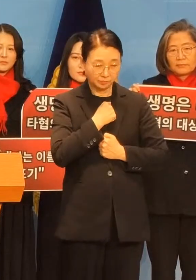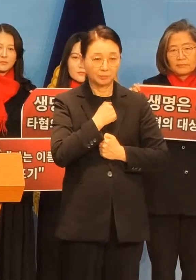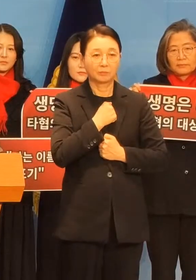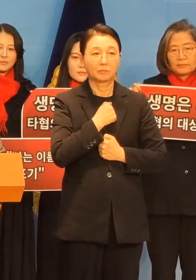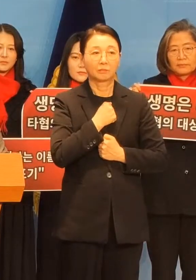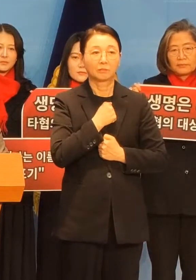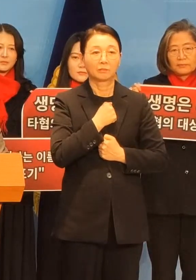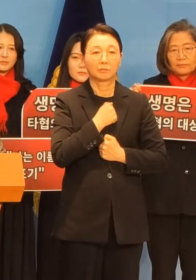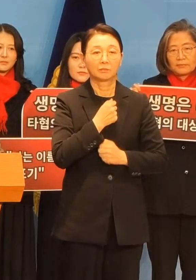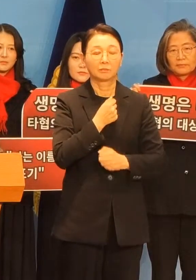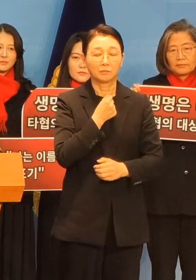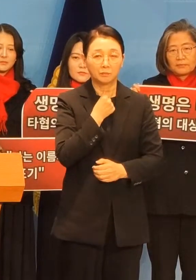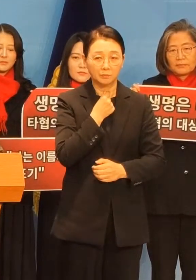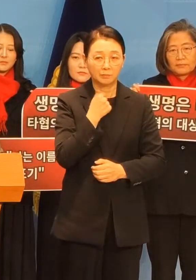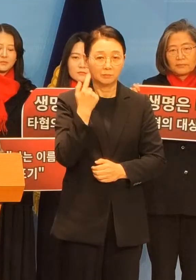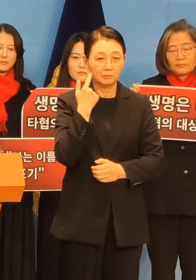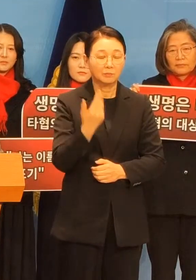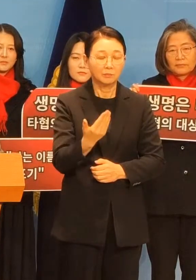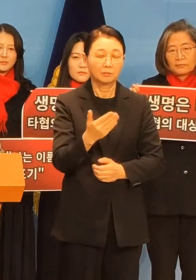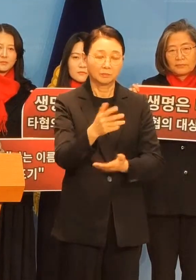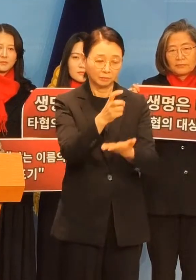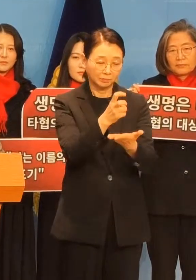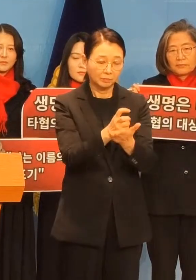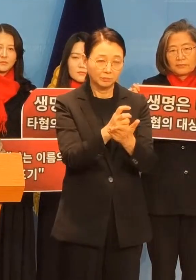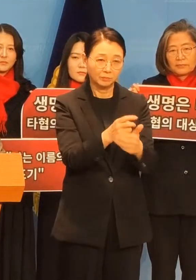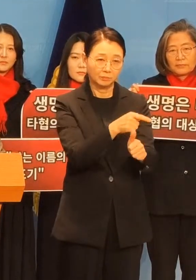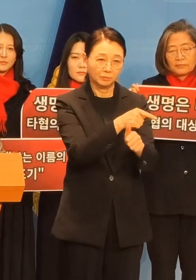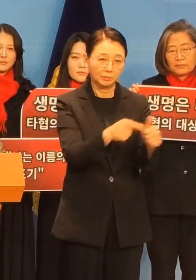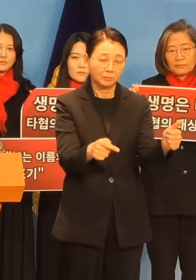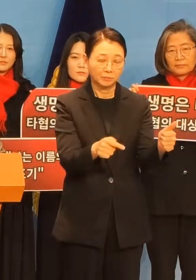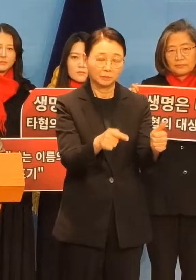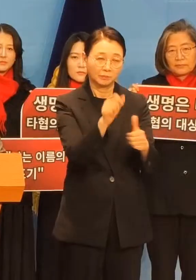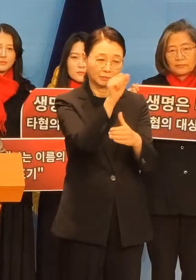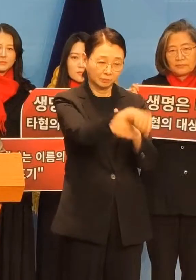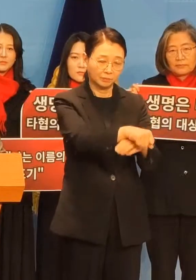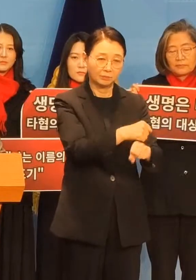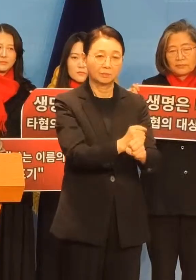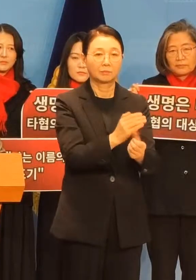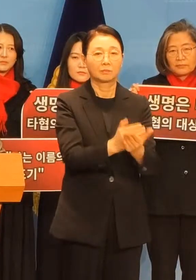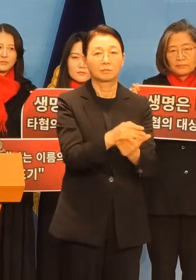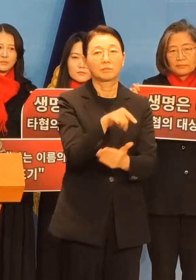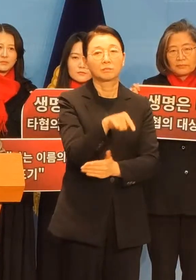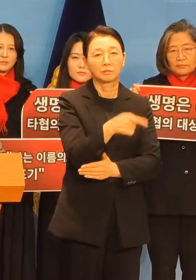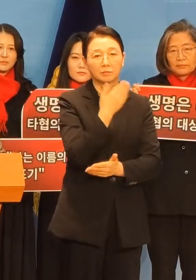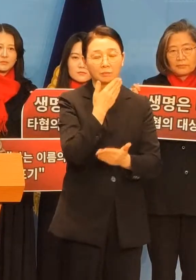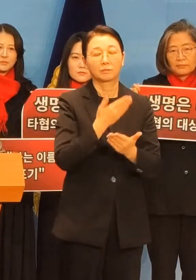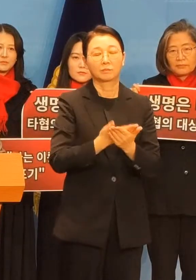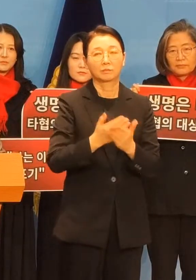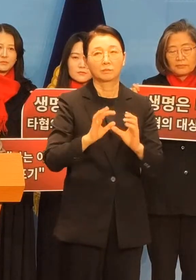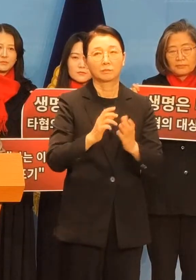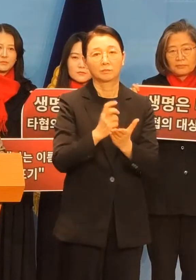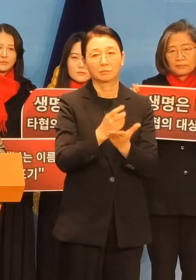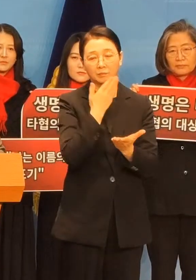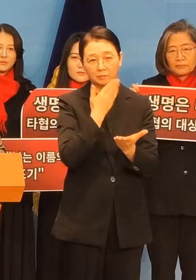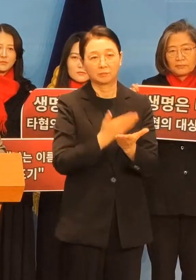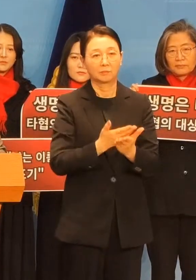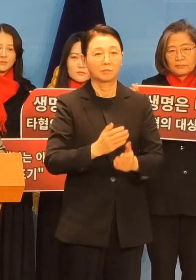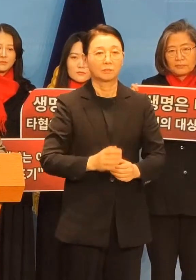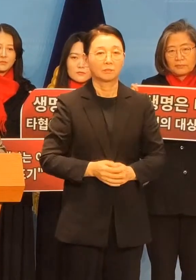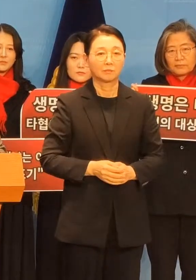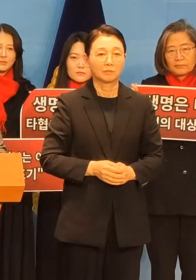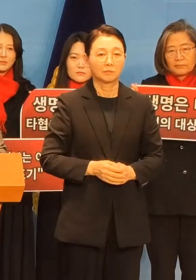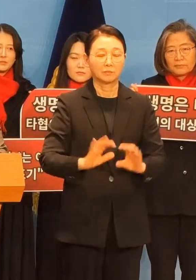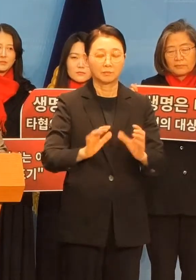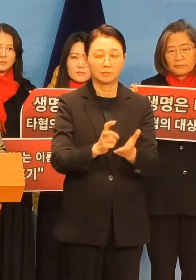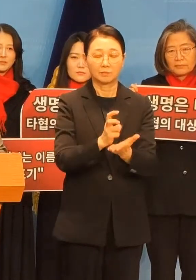것인가, 법으로 살인을 승인할 것인가의 문명적, 헌법적 분기점이다.